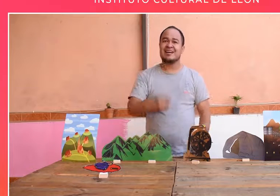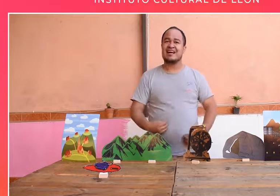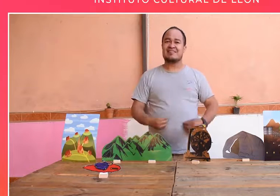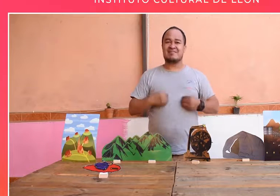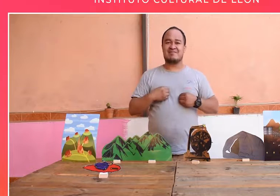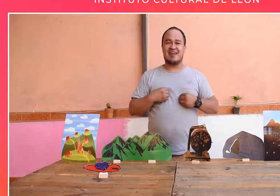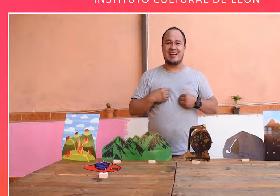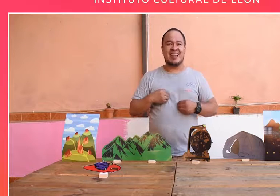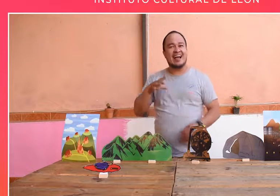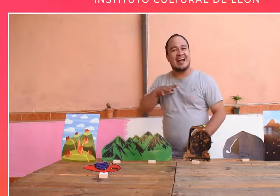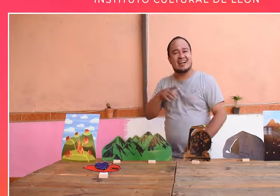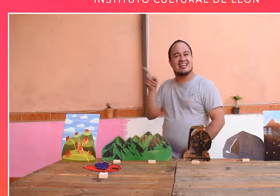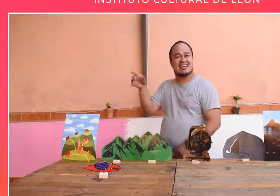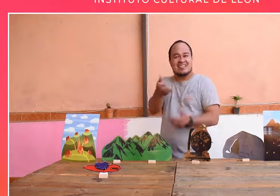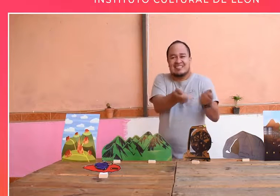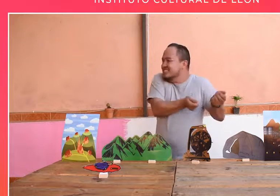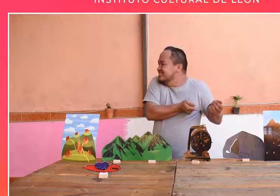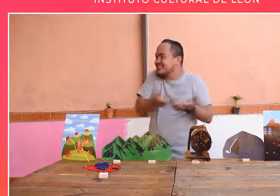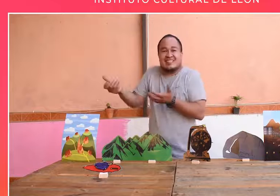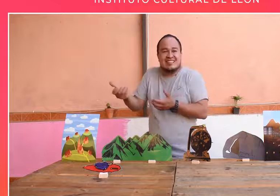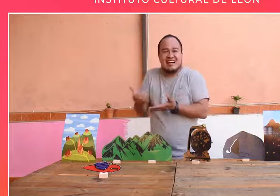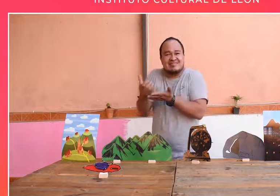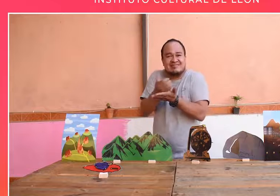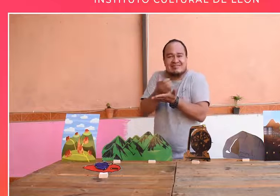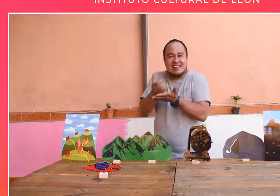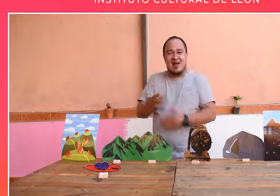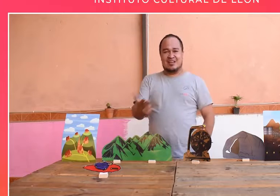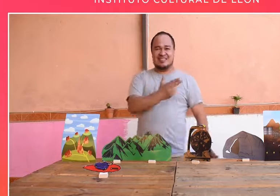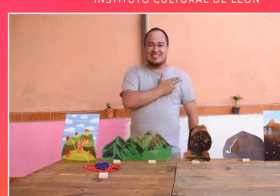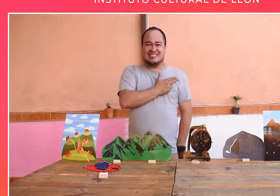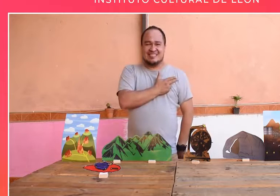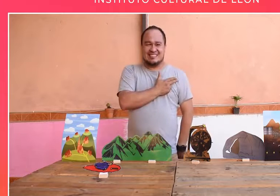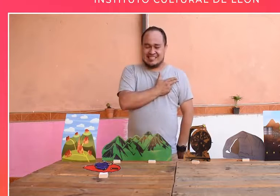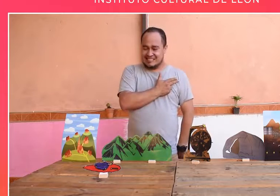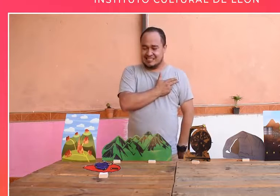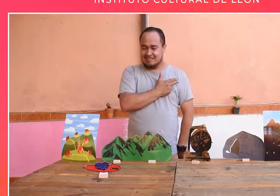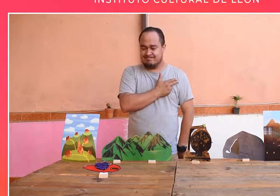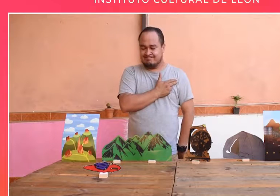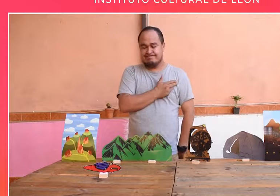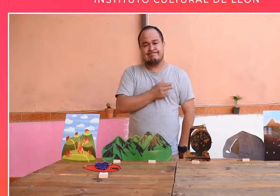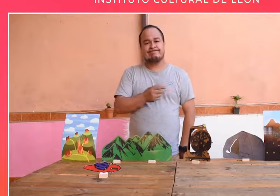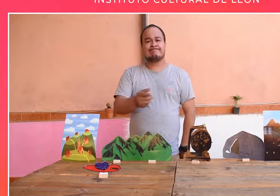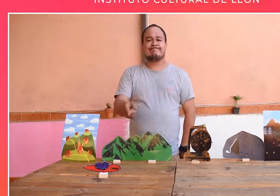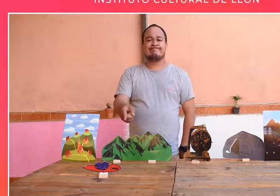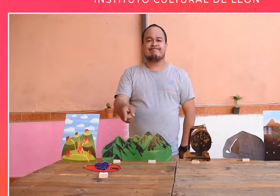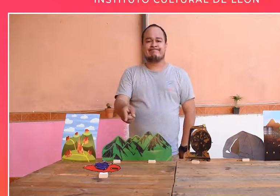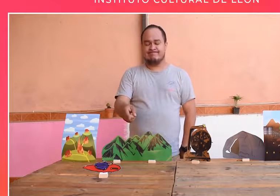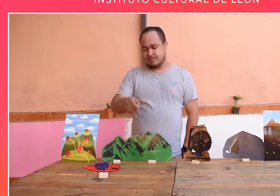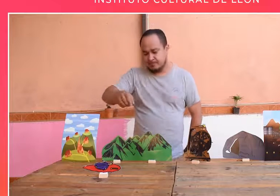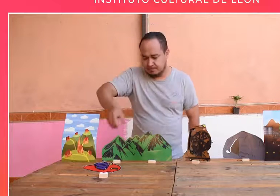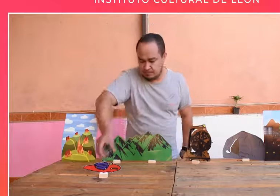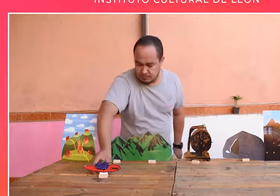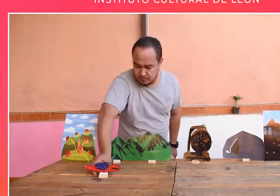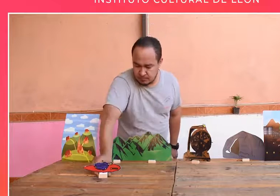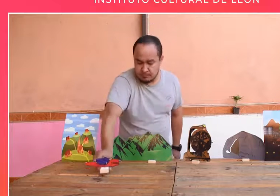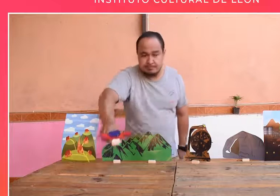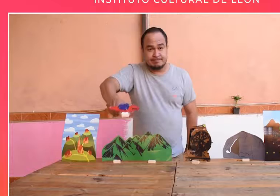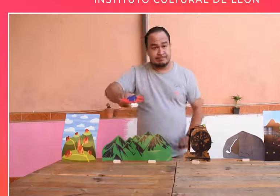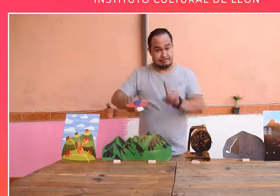Y lo mandaron a recuperarse. Le hicieron honor a la muerte del rey, pero la princesa